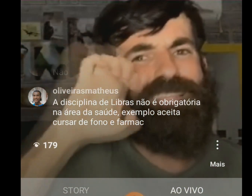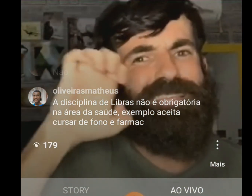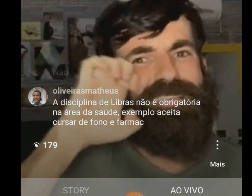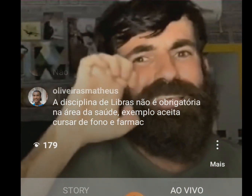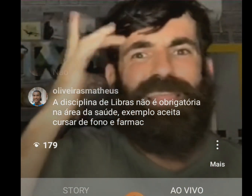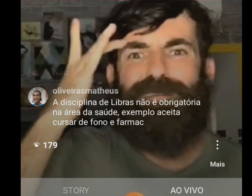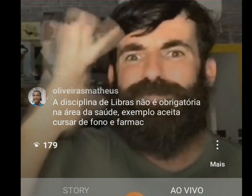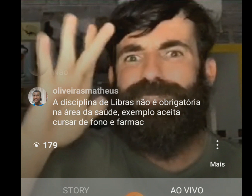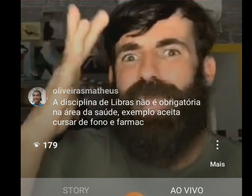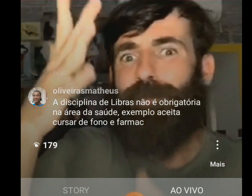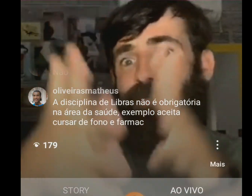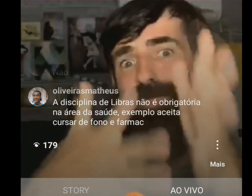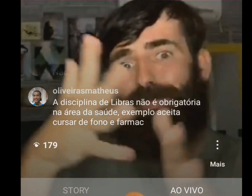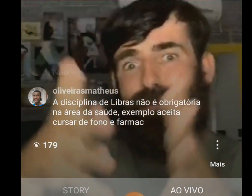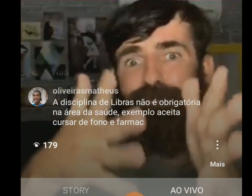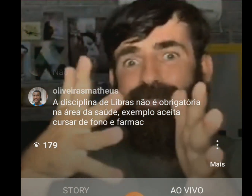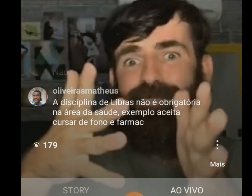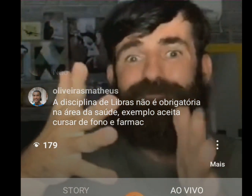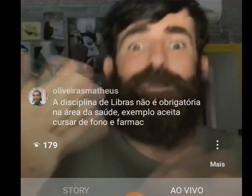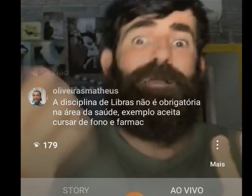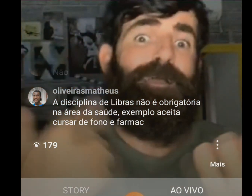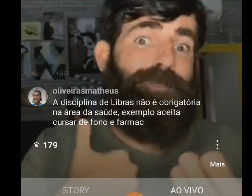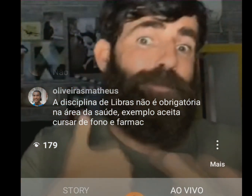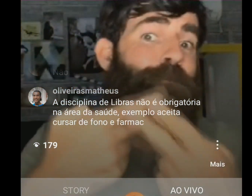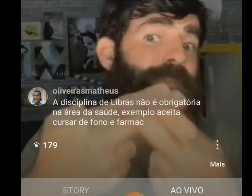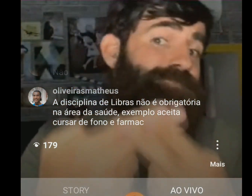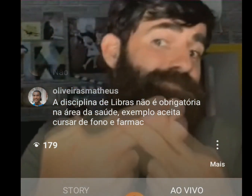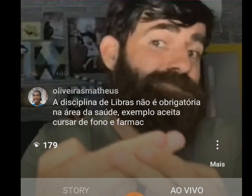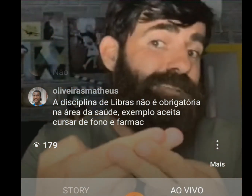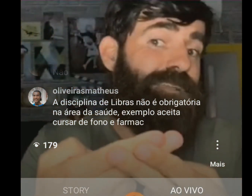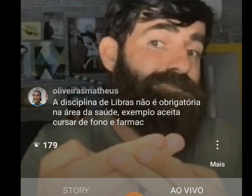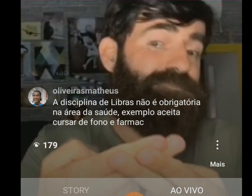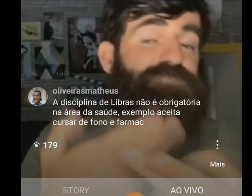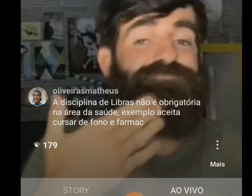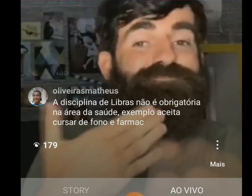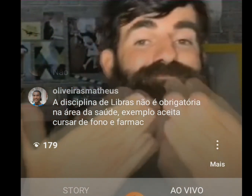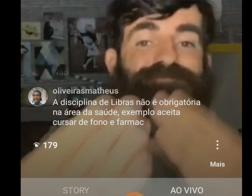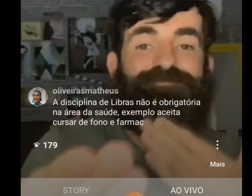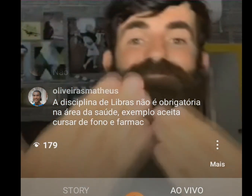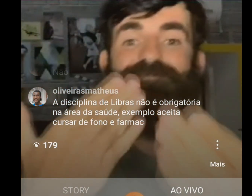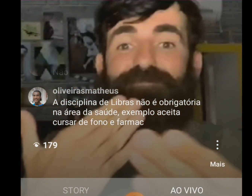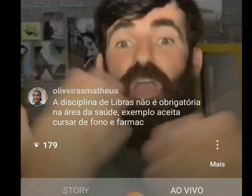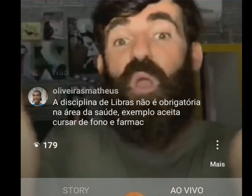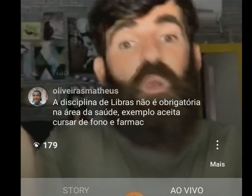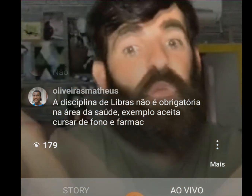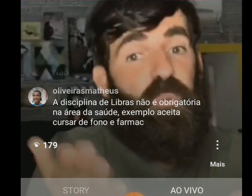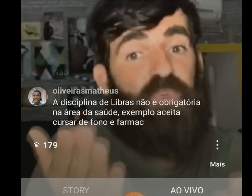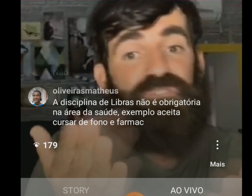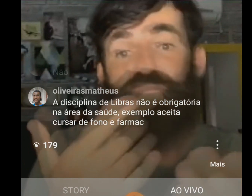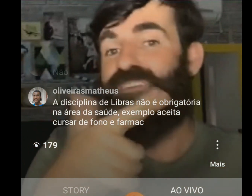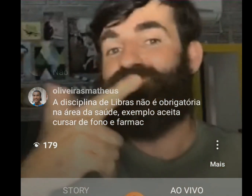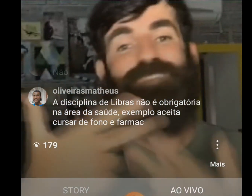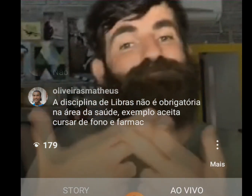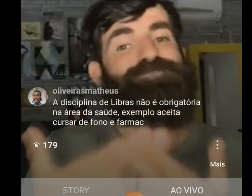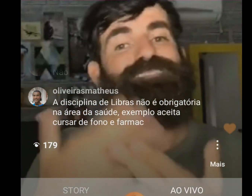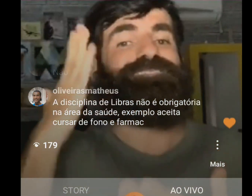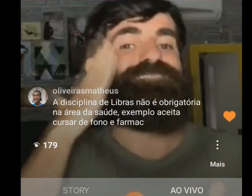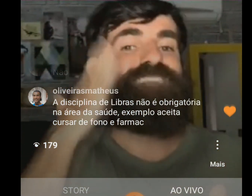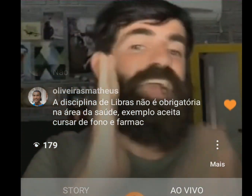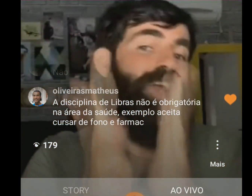Se você, Estevão, não soubesse Libras, eu teria paciência para compartilhar, para ensinar hoje.